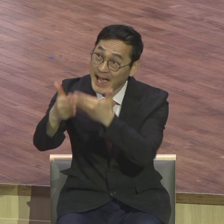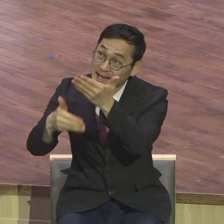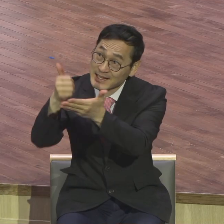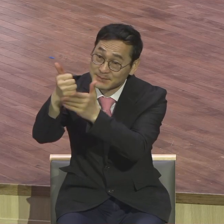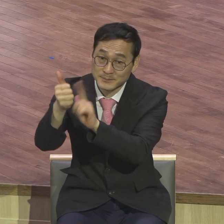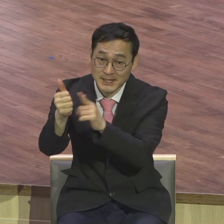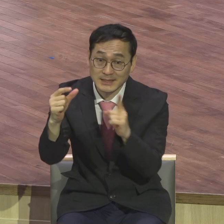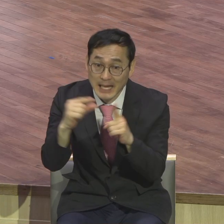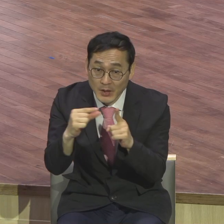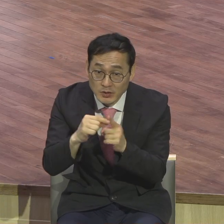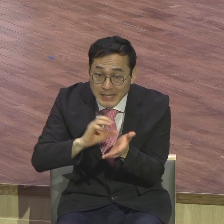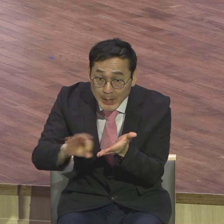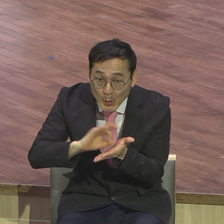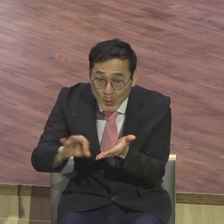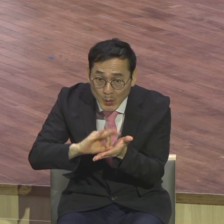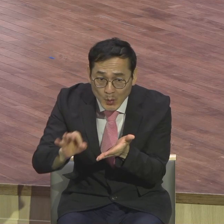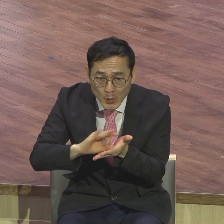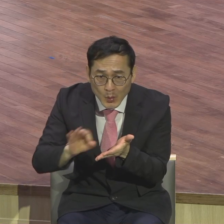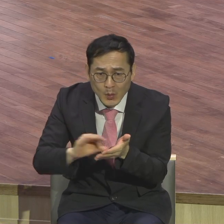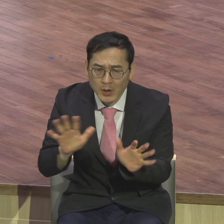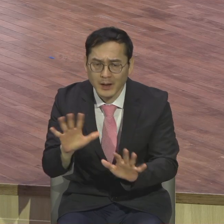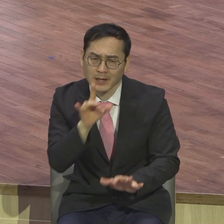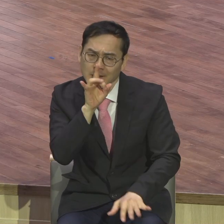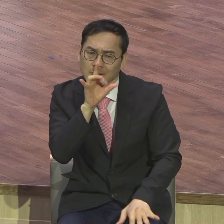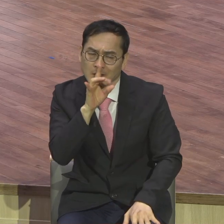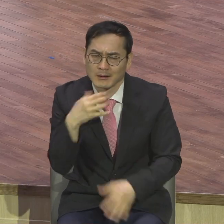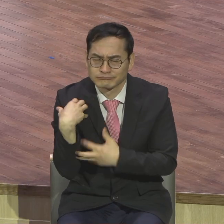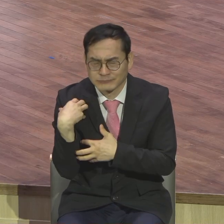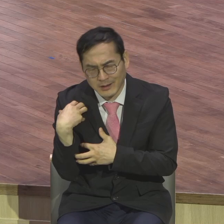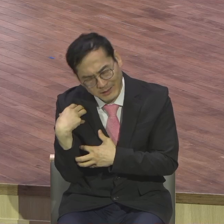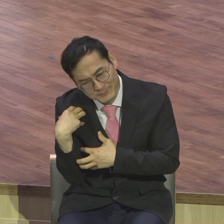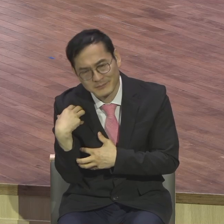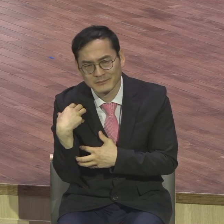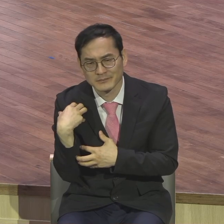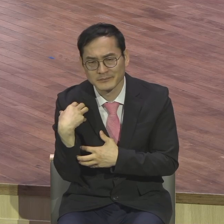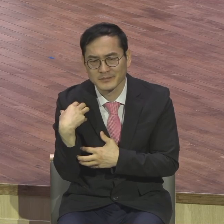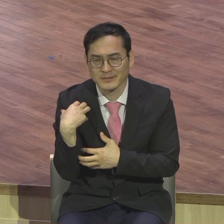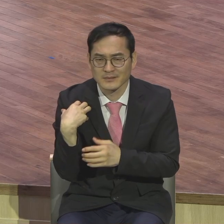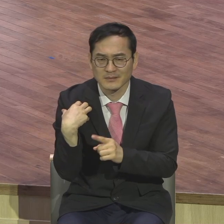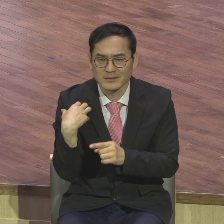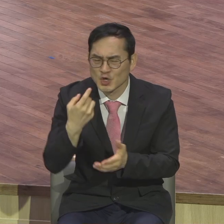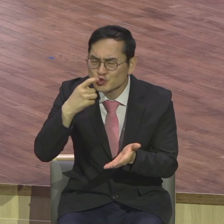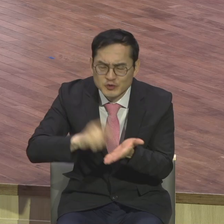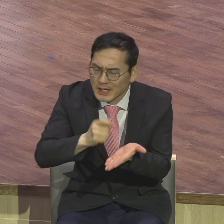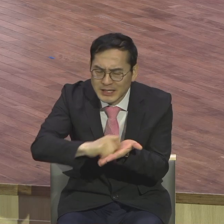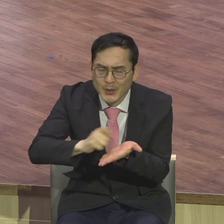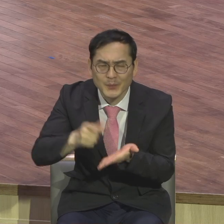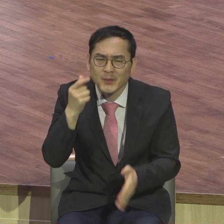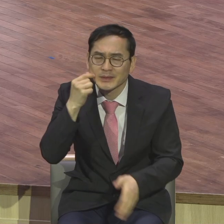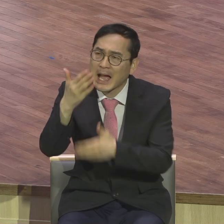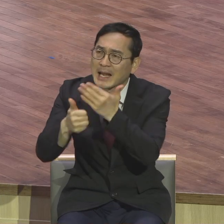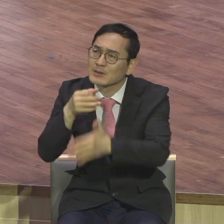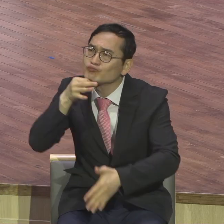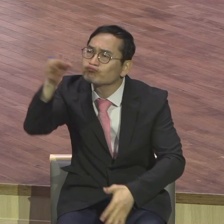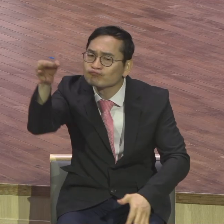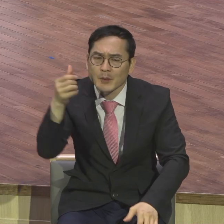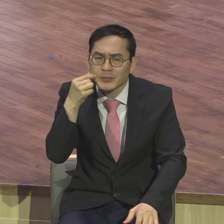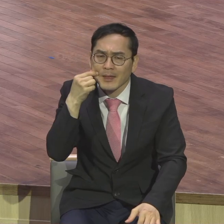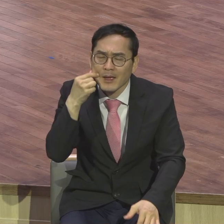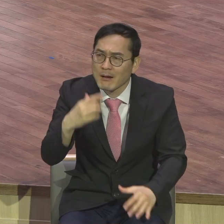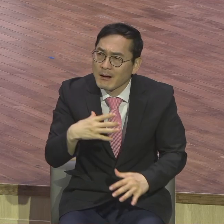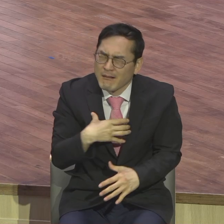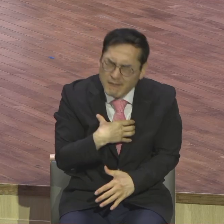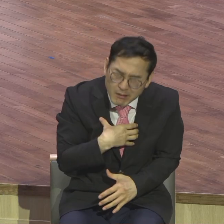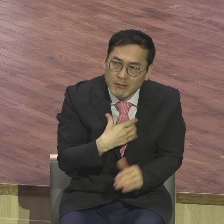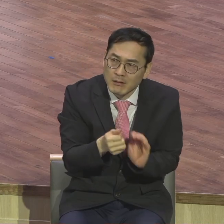자체를 상당히 부담스러워하고 함부로 그렇게 하나님을 부를 수가 없었어요.